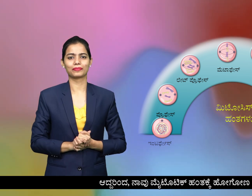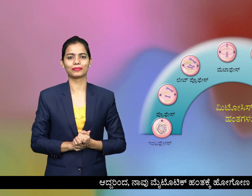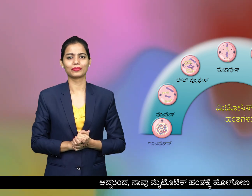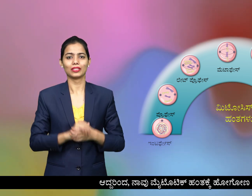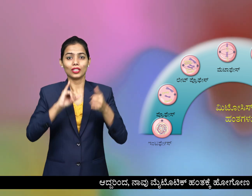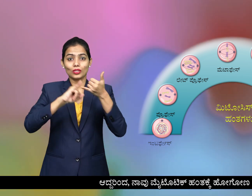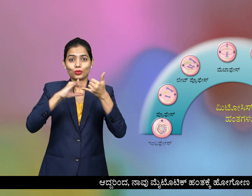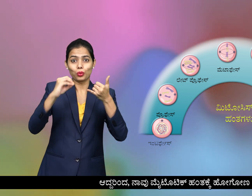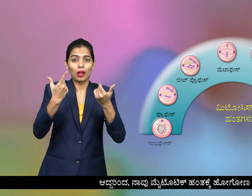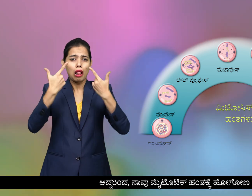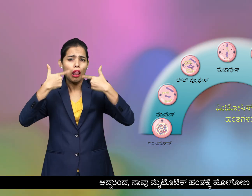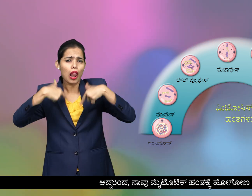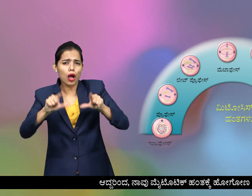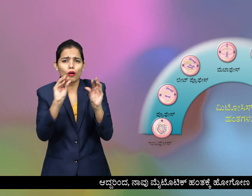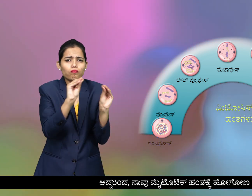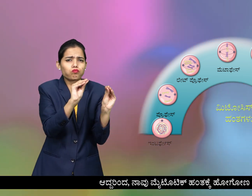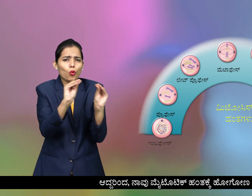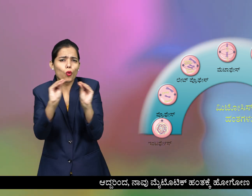ಆದ್ರಿಂದ ನಾವು ಮೈಟೋಟಿಕ್ ಹಂತಕ್ಕೆ ಹೋಗೋಣ.